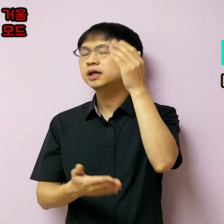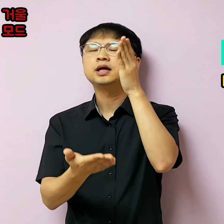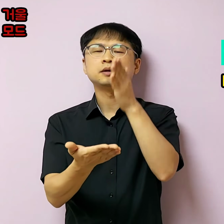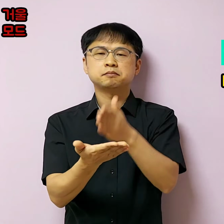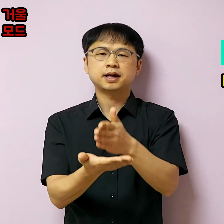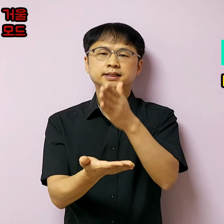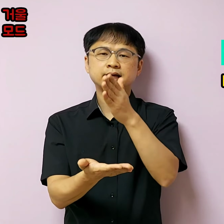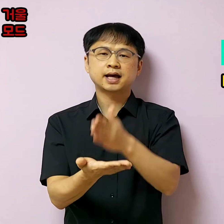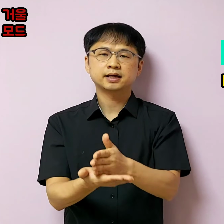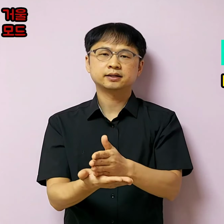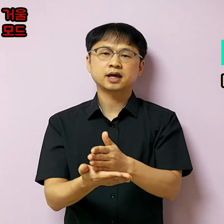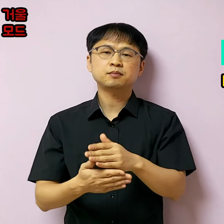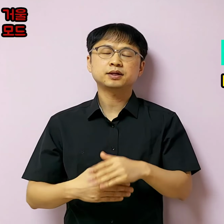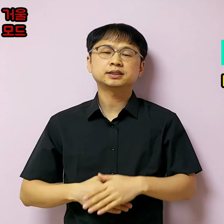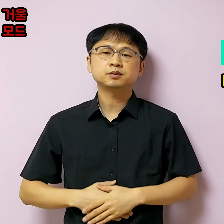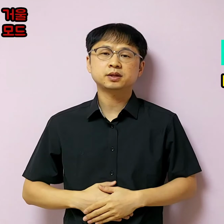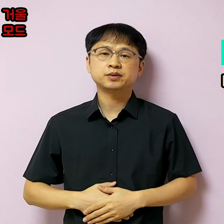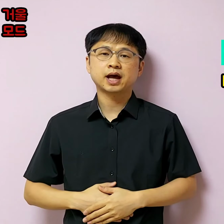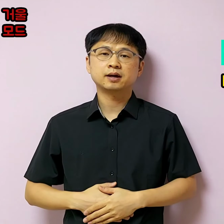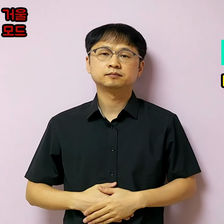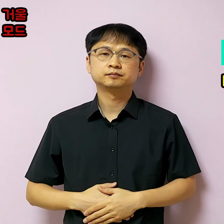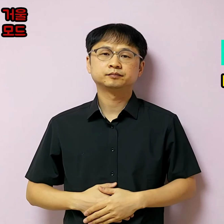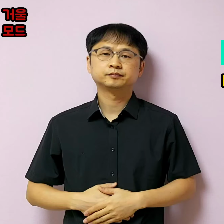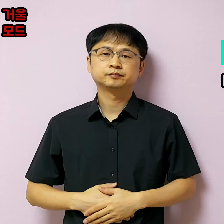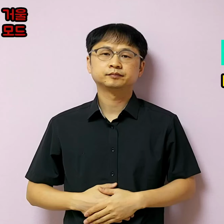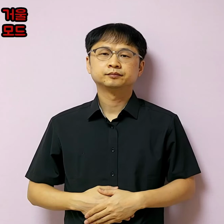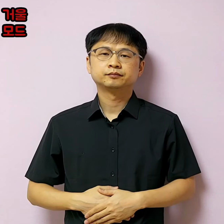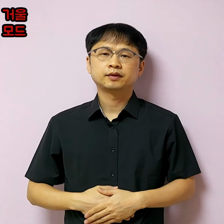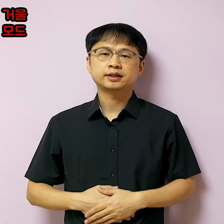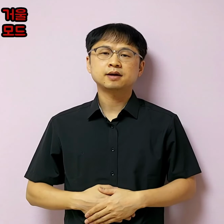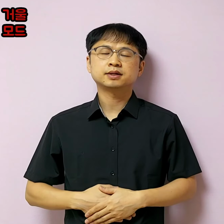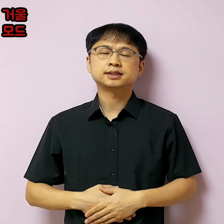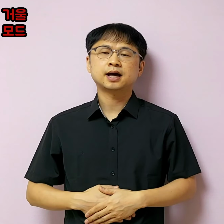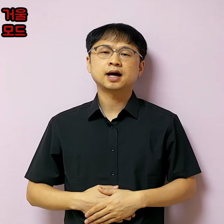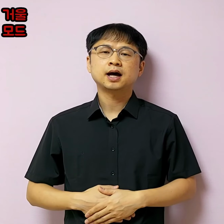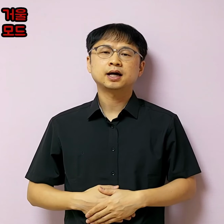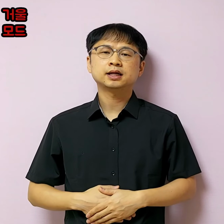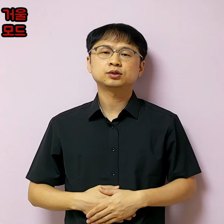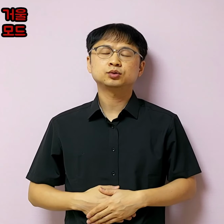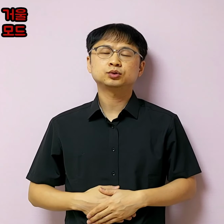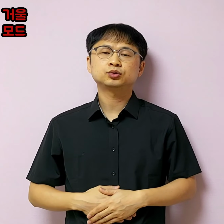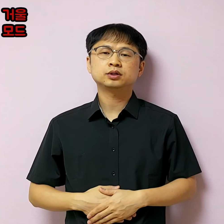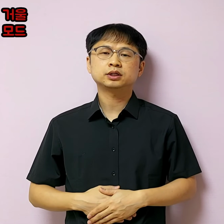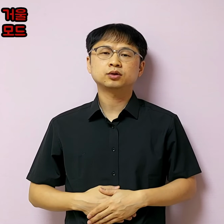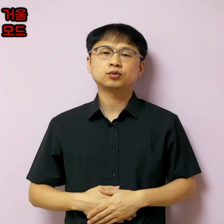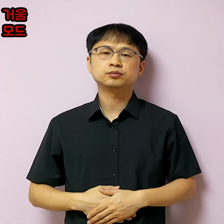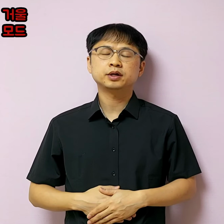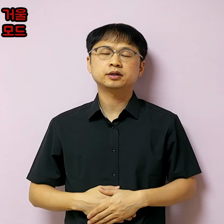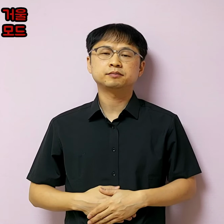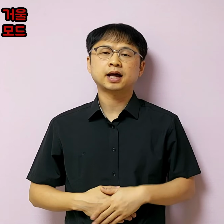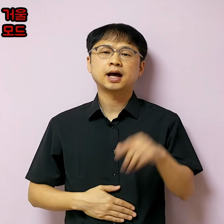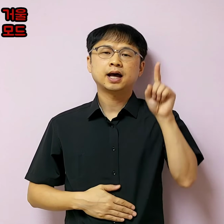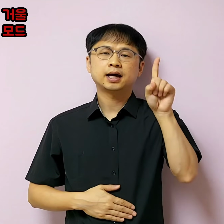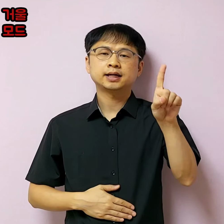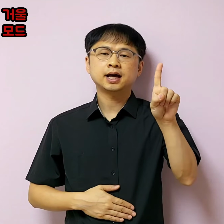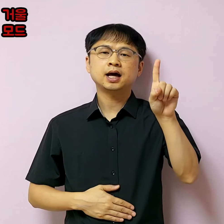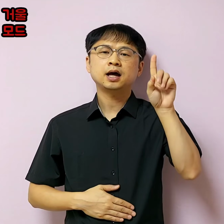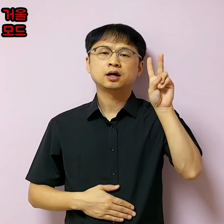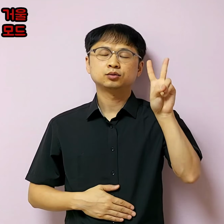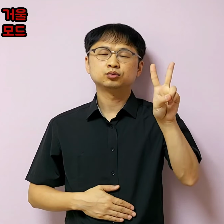속이지 말자 이렇게 표현하시면 됩니다. 네, 다음 가사 하나 둘 추억이 떠오르면입니다. 하나